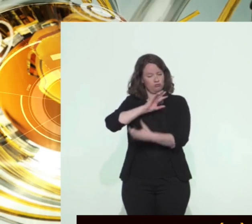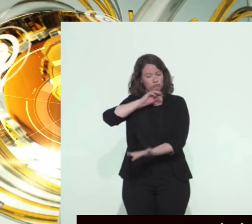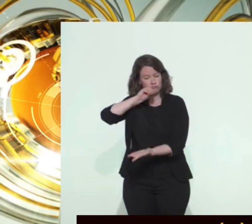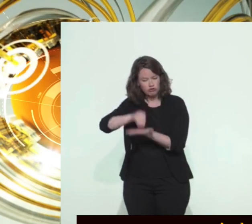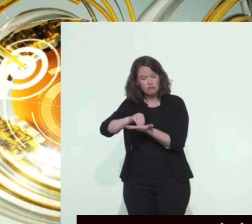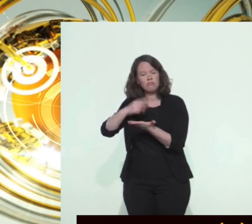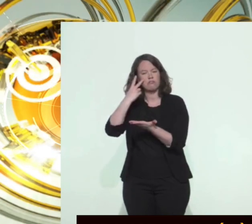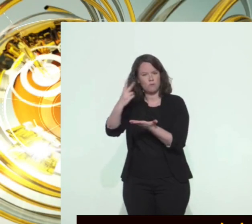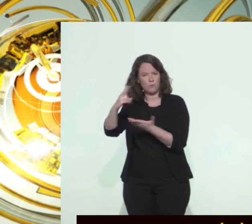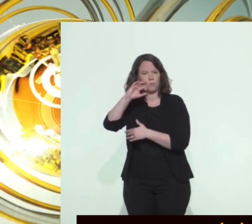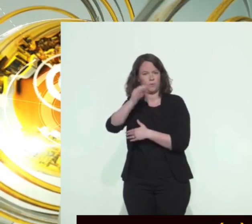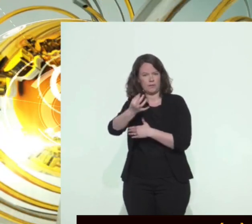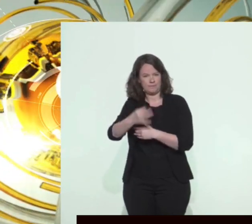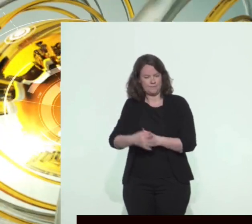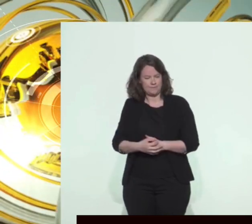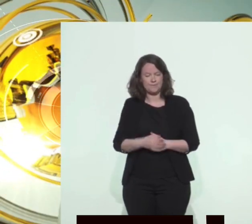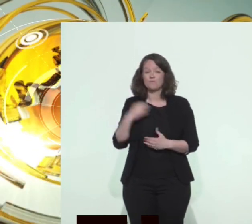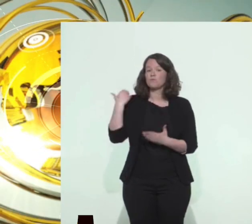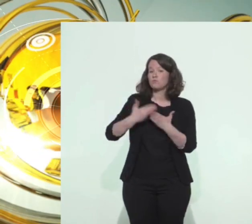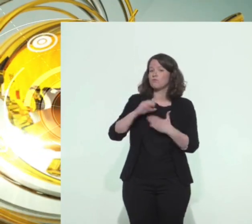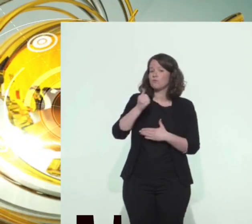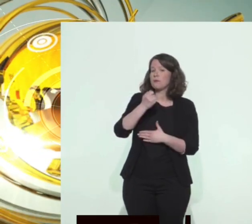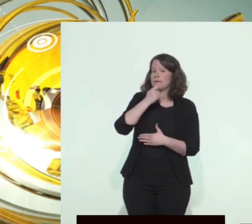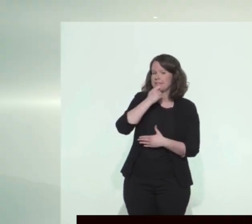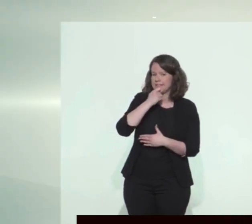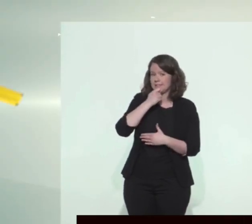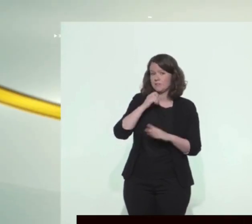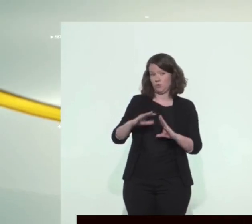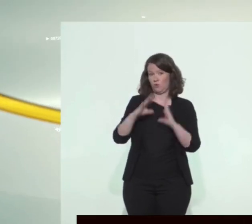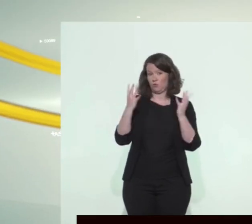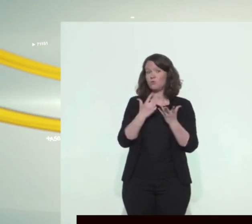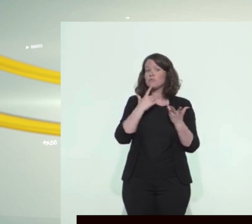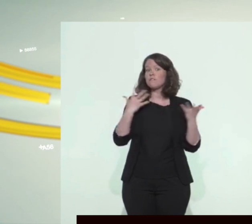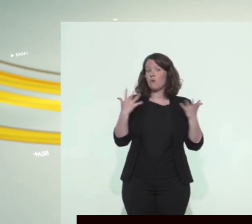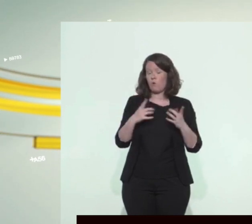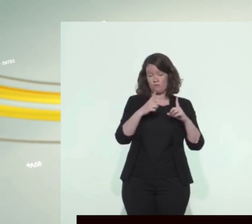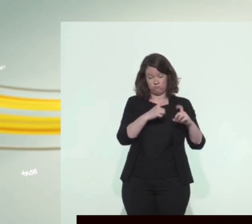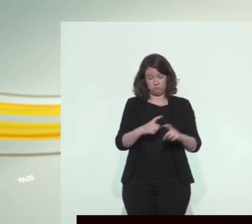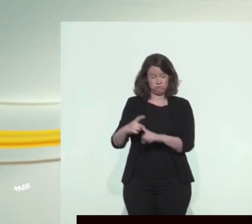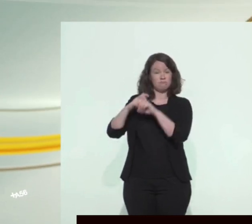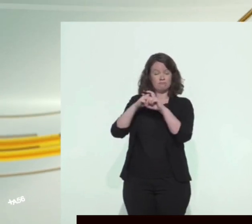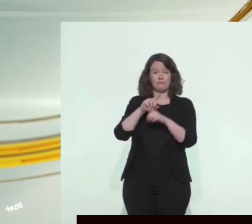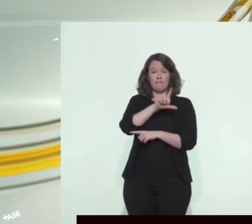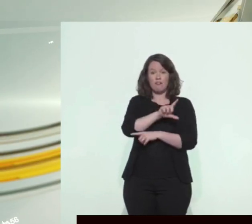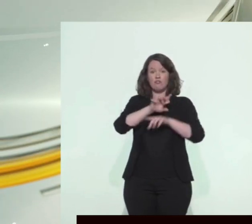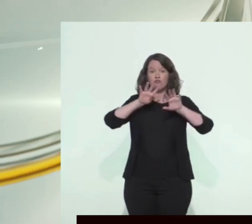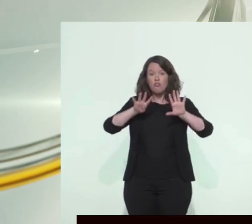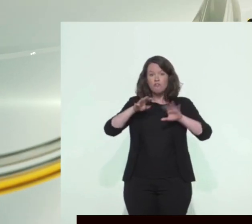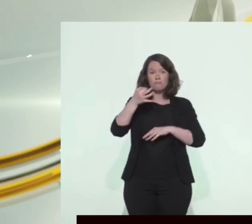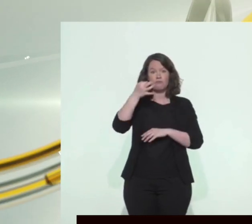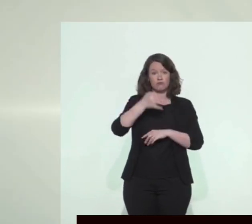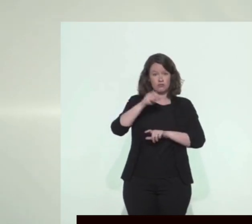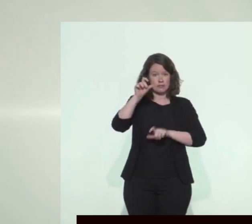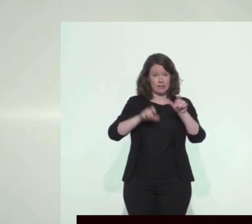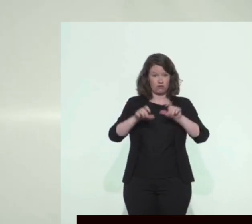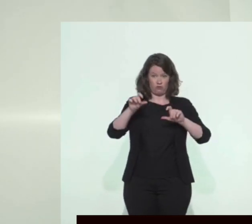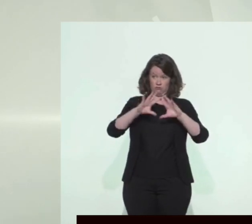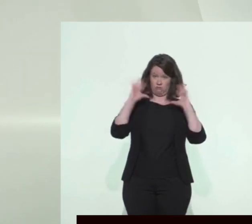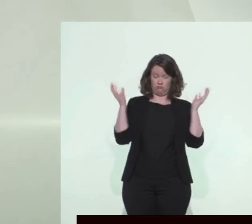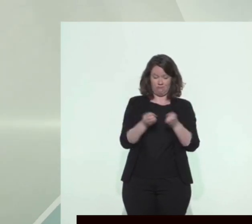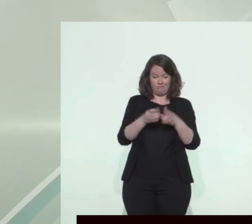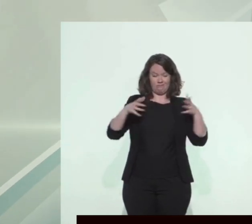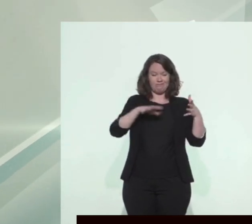décès, donc recensées depuis le 1er mars. Cela représente 29% de l'ensemble des décès certifiés par